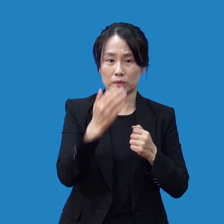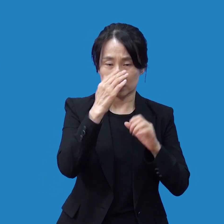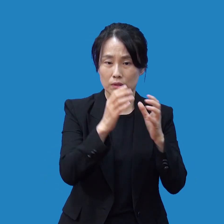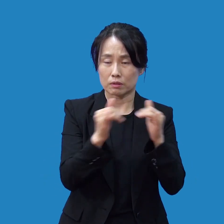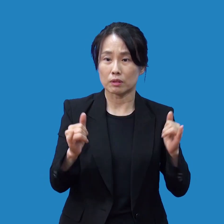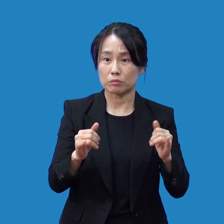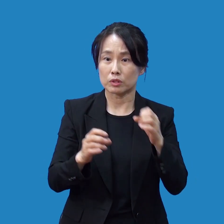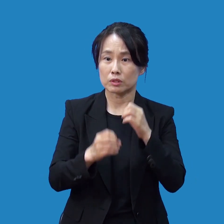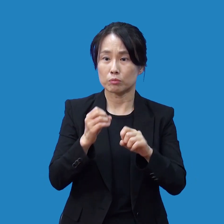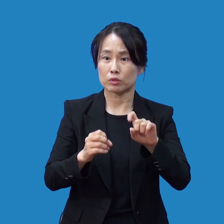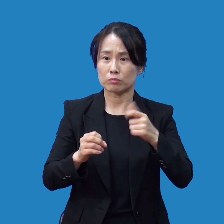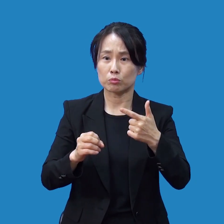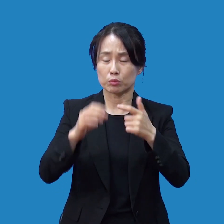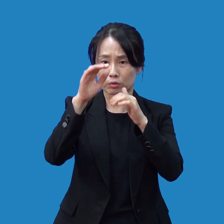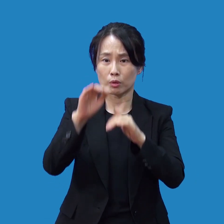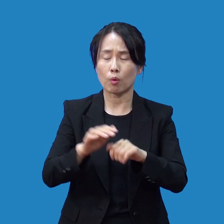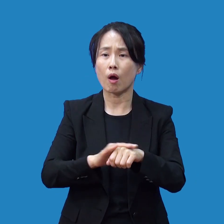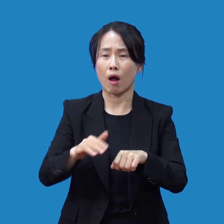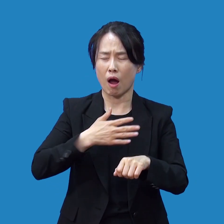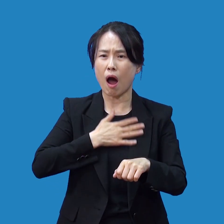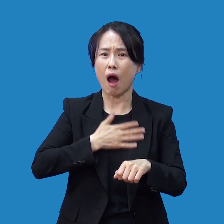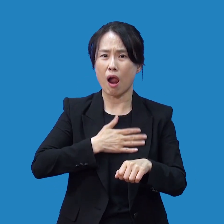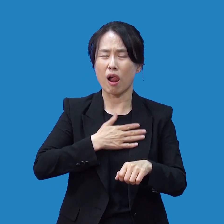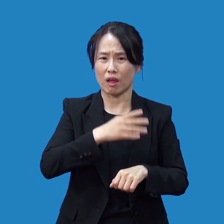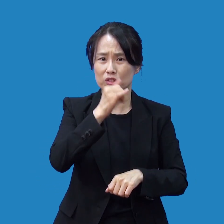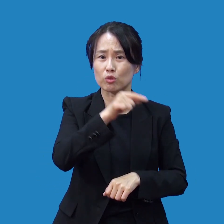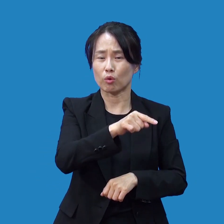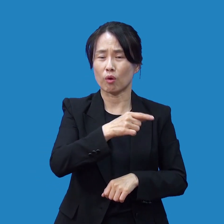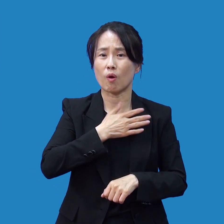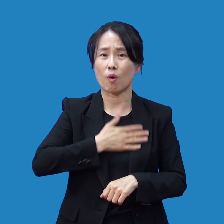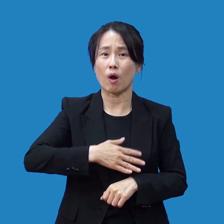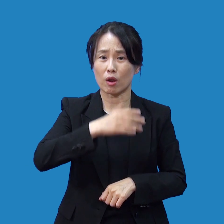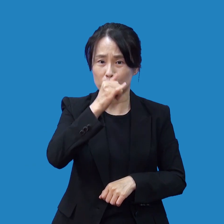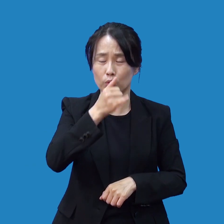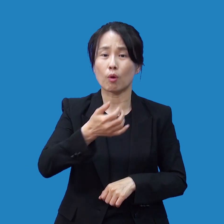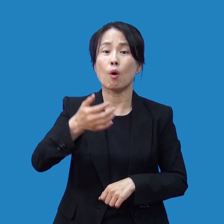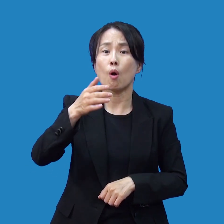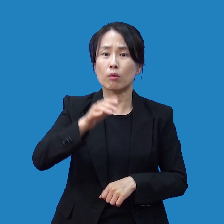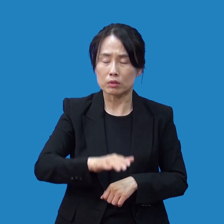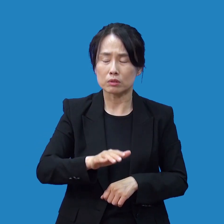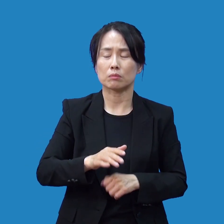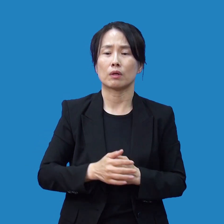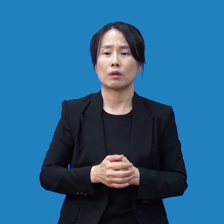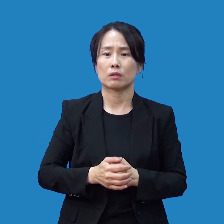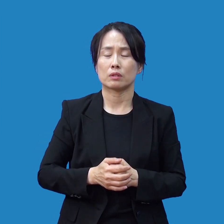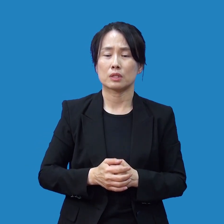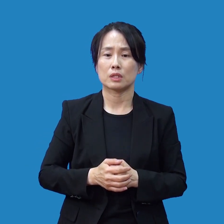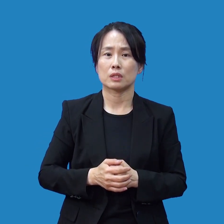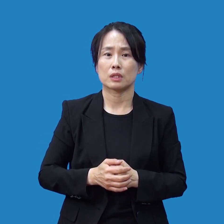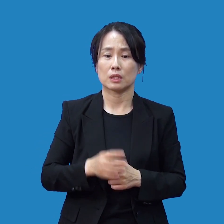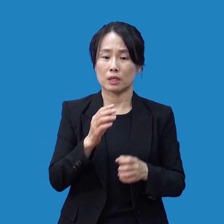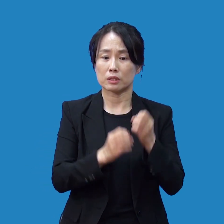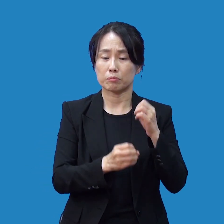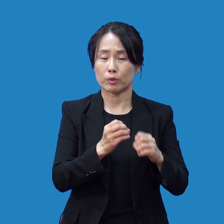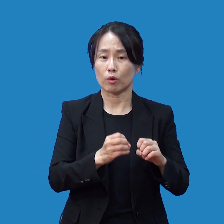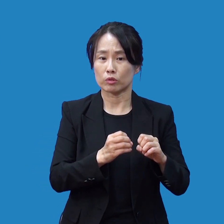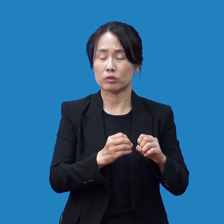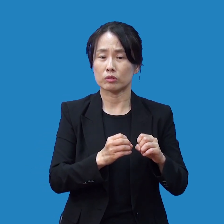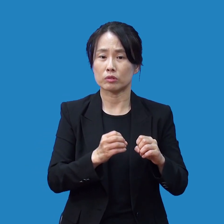있죠. 그런데 알았지만 이 시편이 예수님의